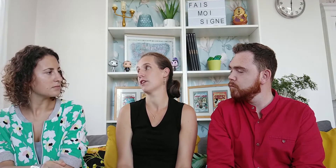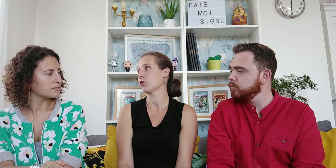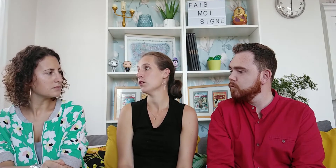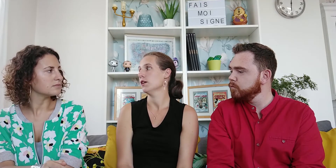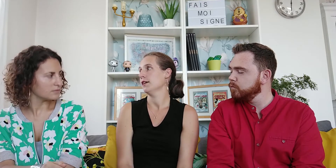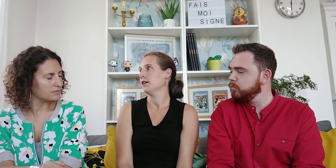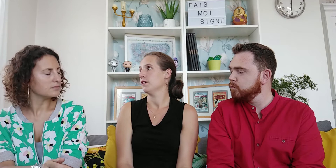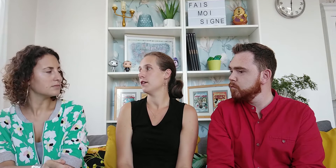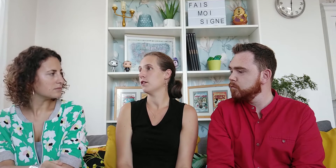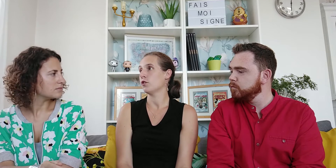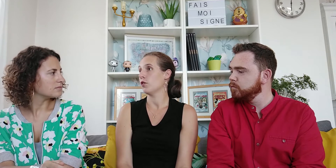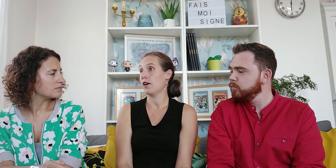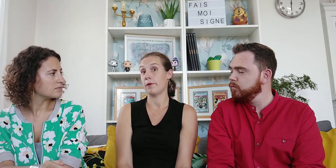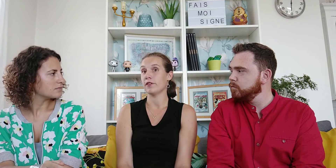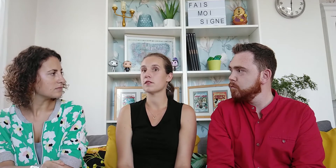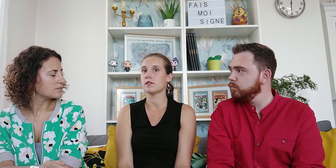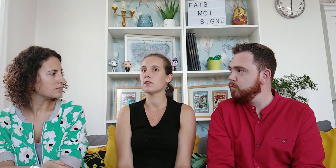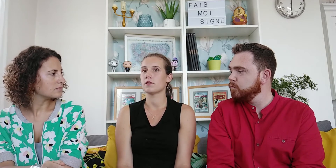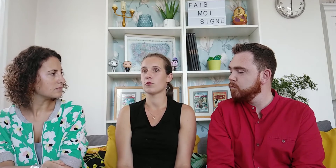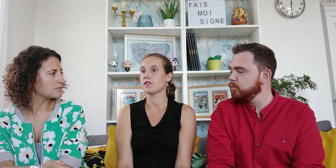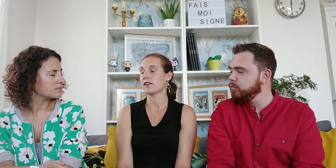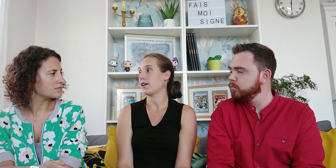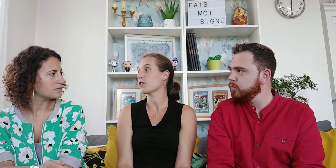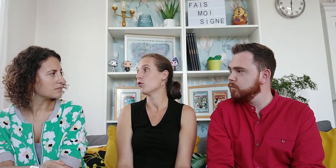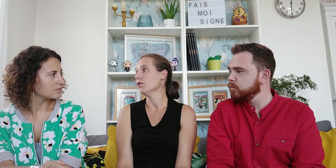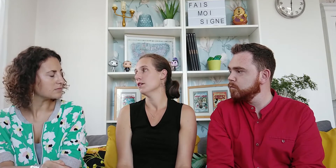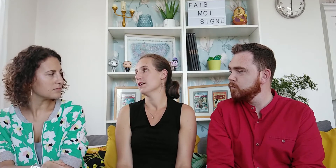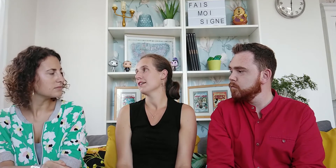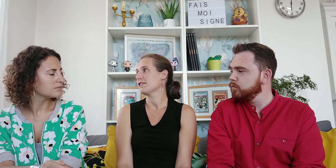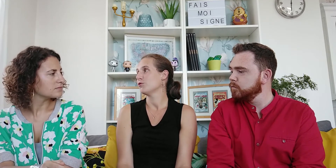eux. Et en fait, ils trouvaient ça très rigolo. Et du coup,